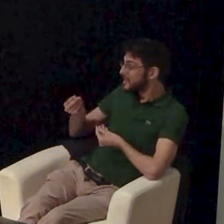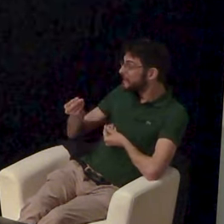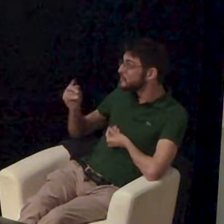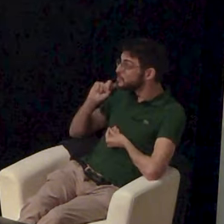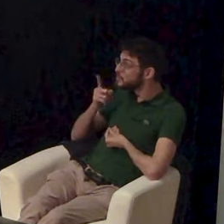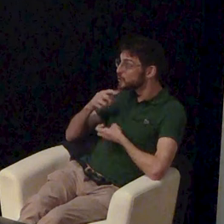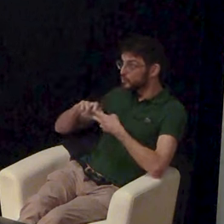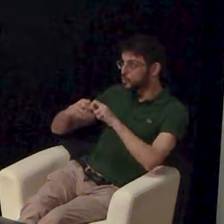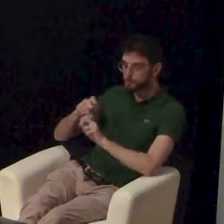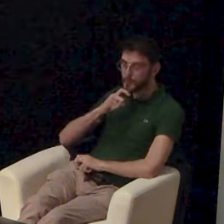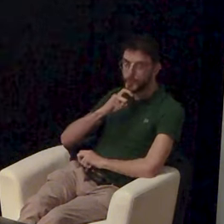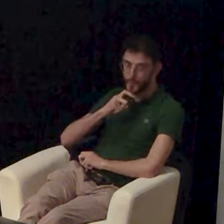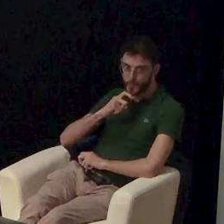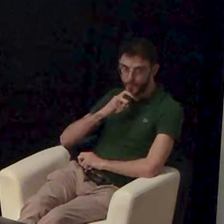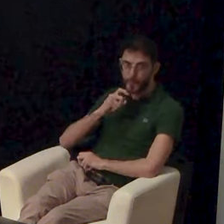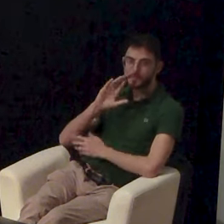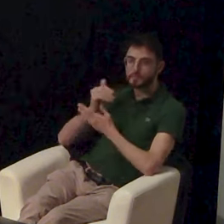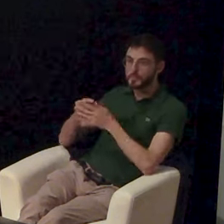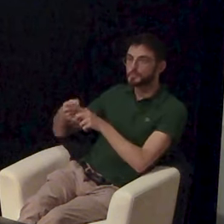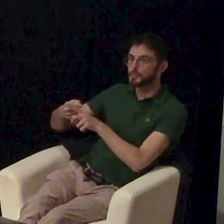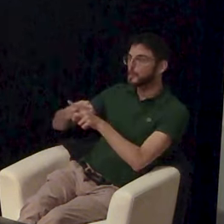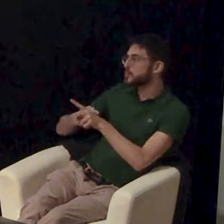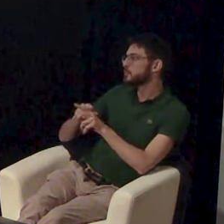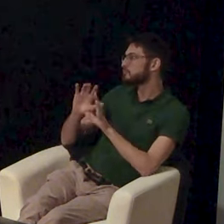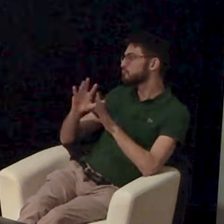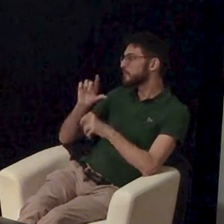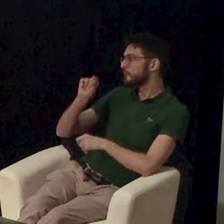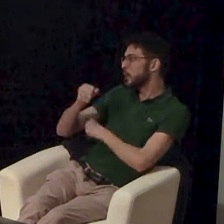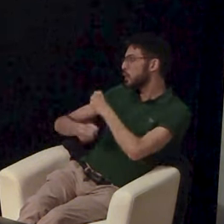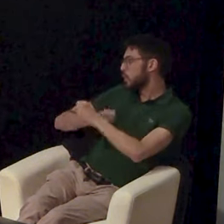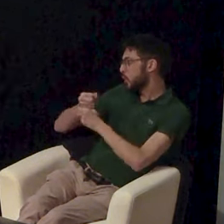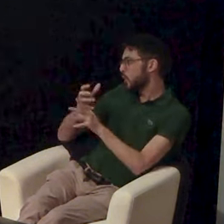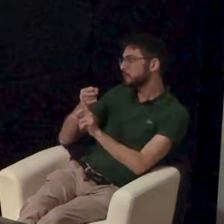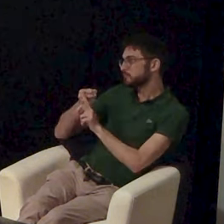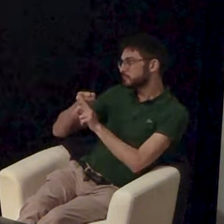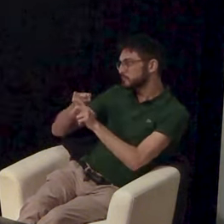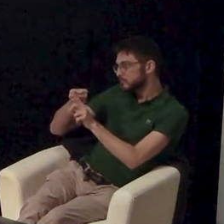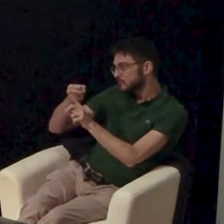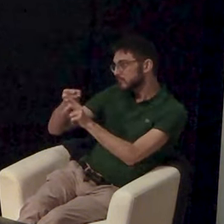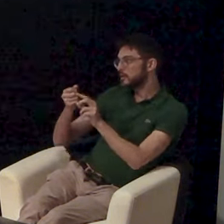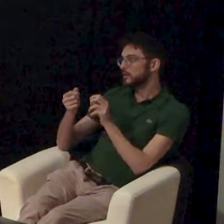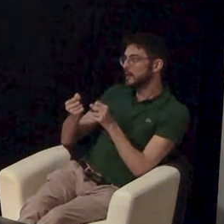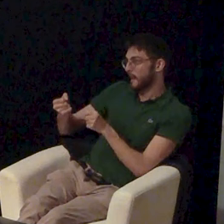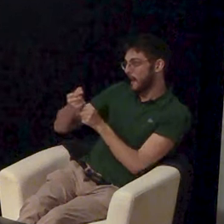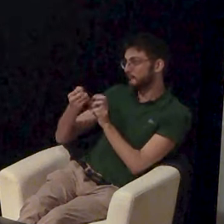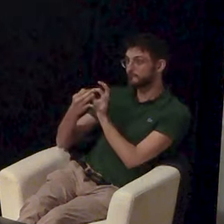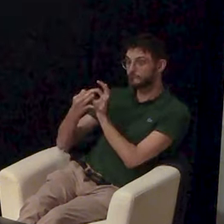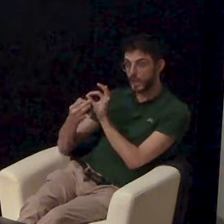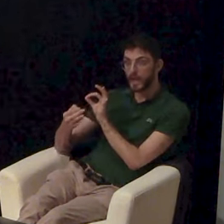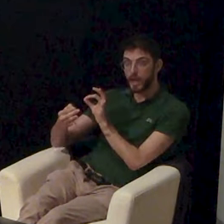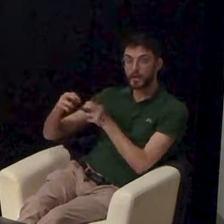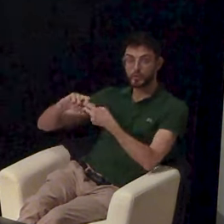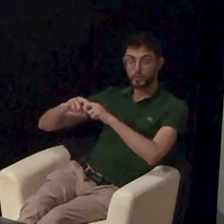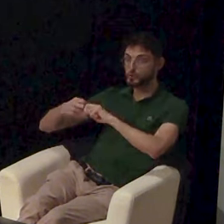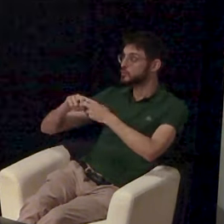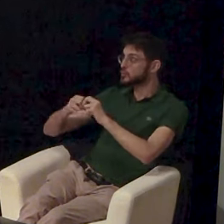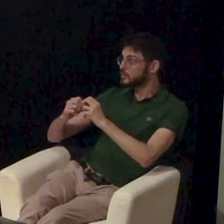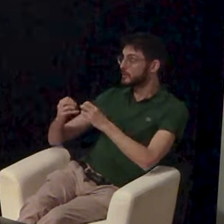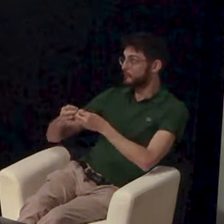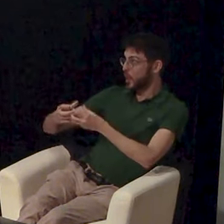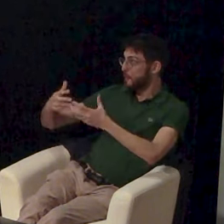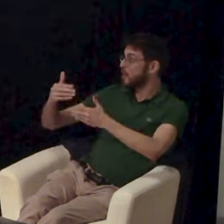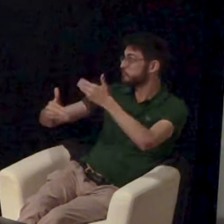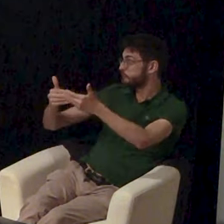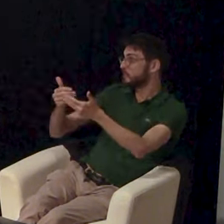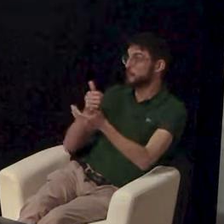enfants, dans les années 80, n'avaient pas une langue structurée. Donc il a fallu à peu près 20 ans après les années 80